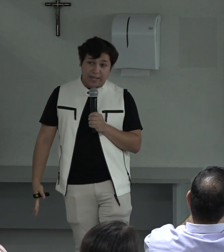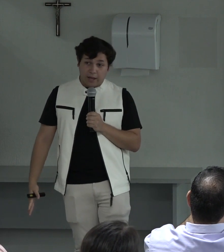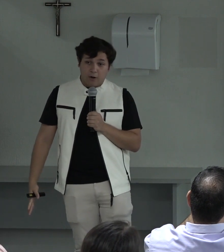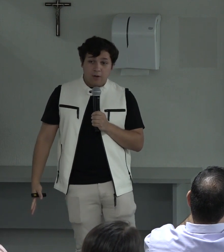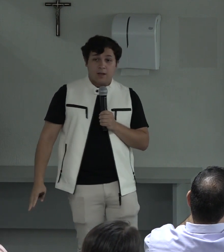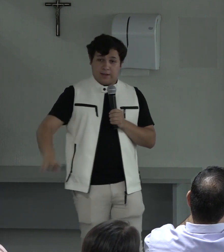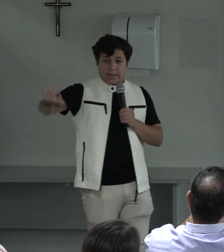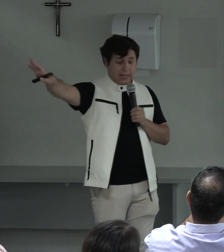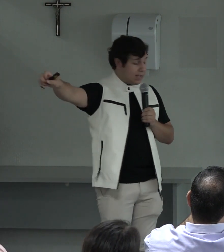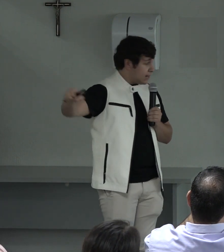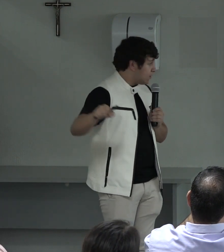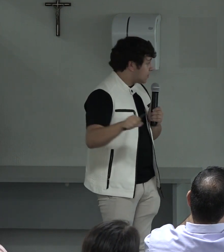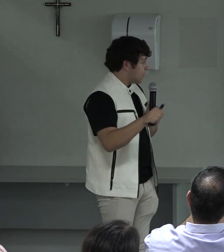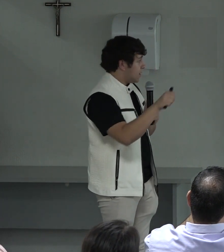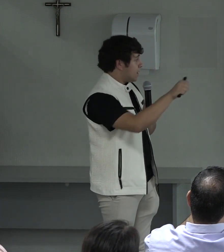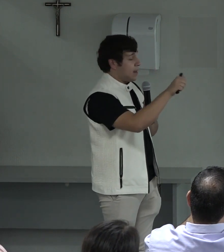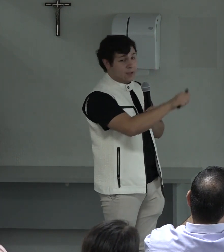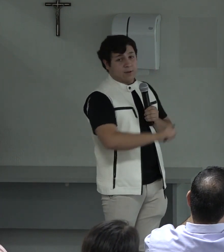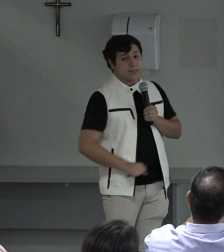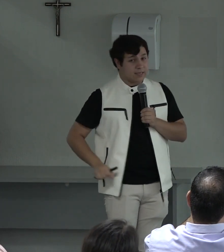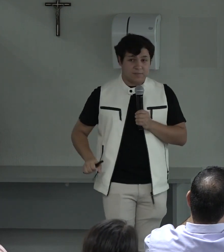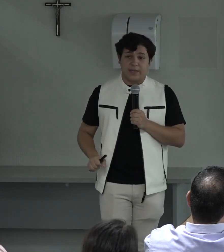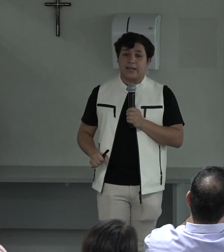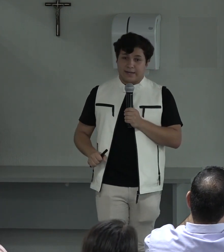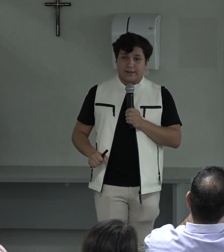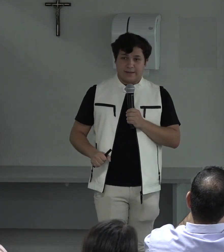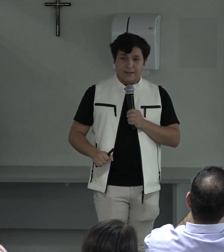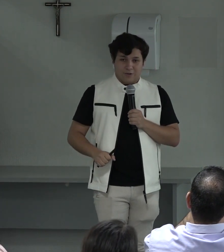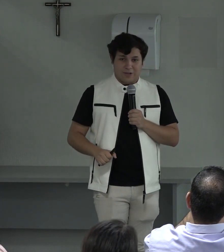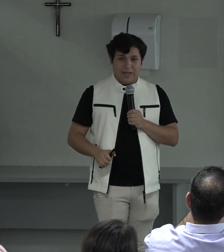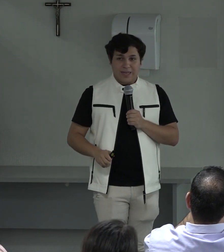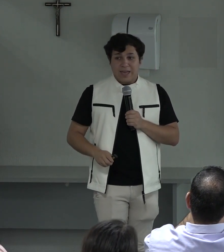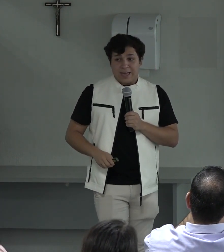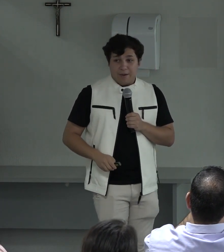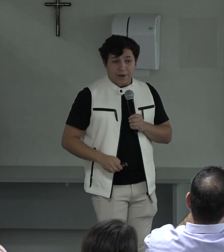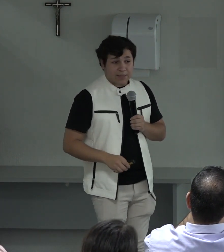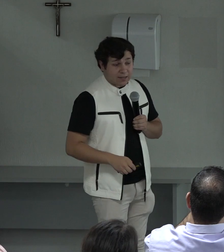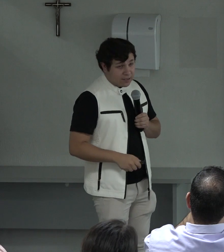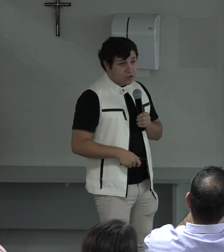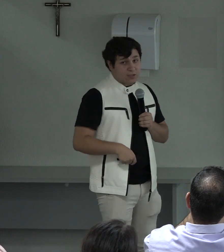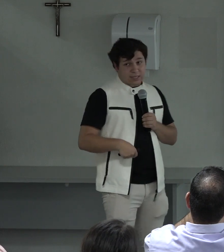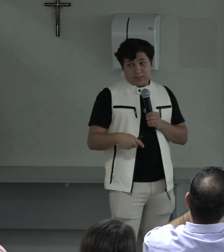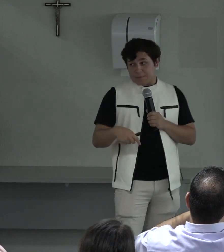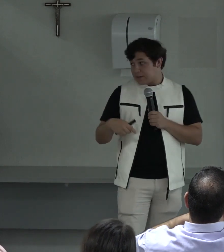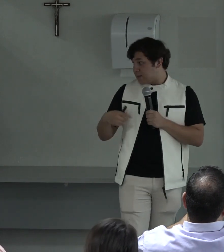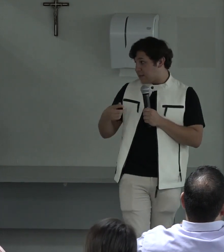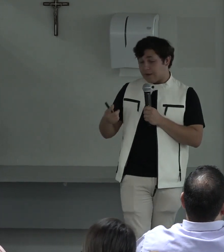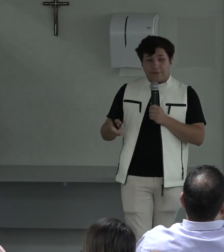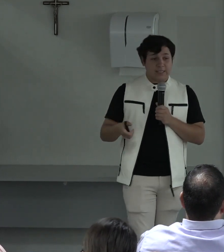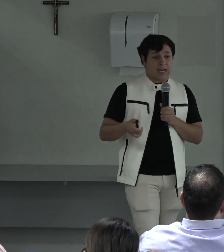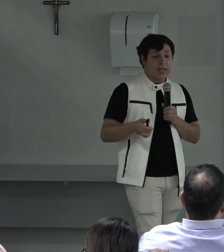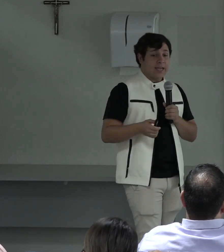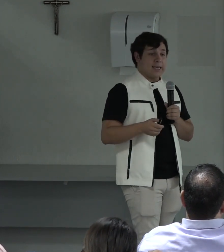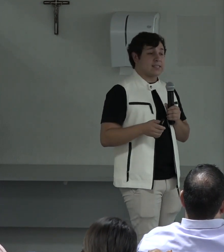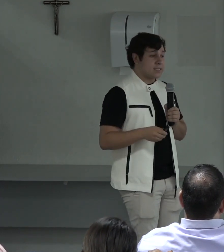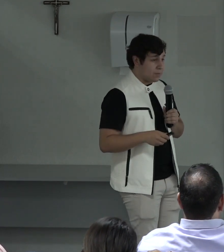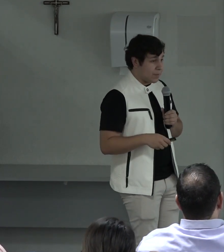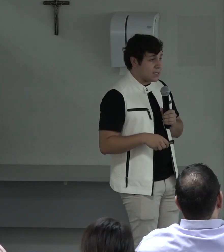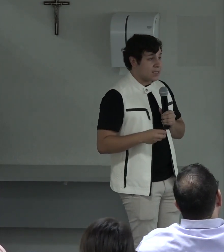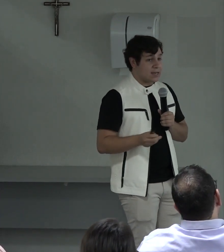México, de aquí la agarraron también la lengua de señas mexicana. ¿Ok? Y a partir de entonces, a partir de esa fecha, es que se empiezan